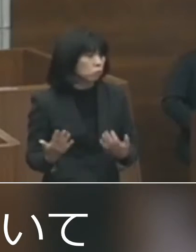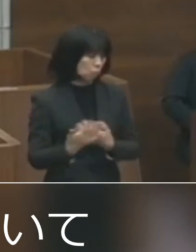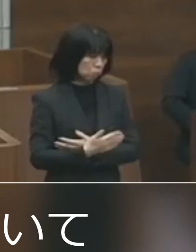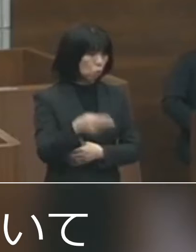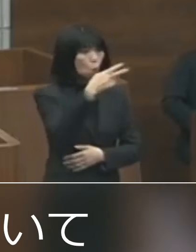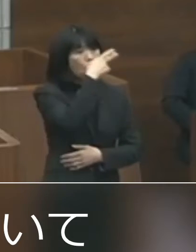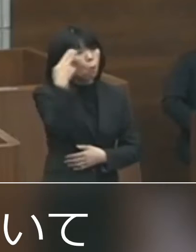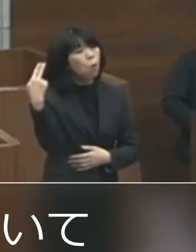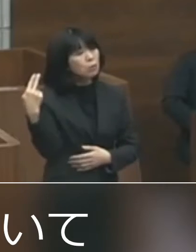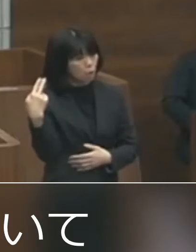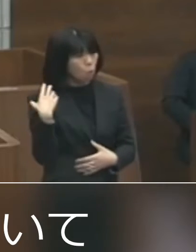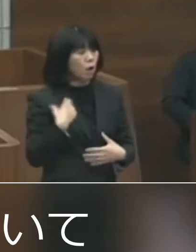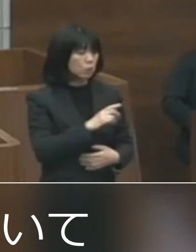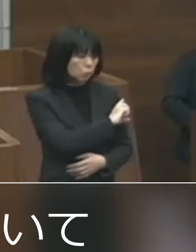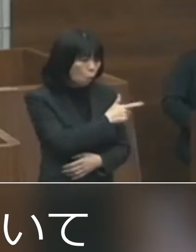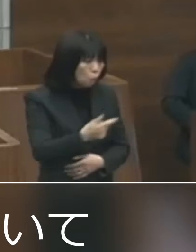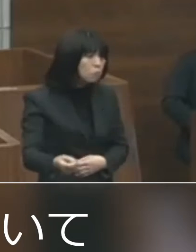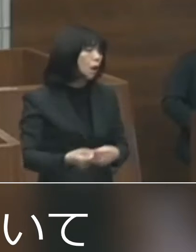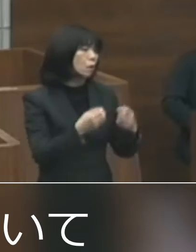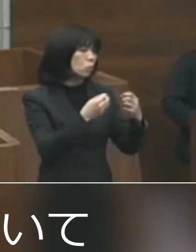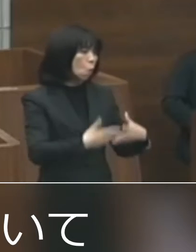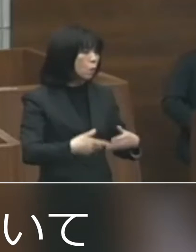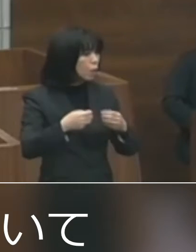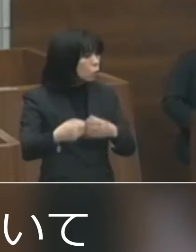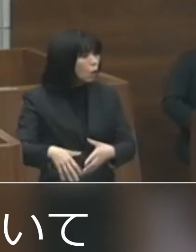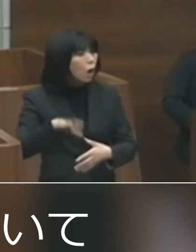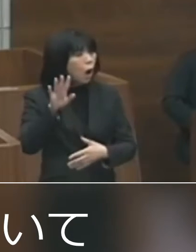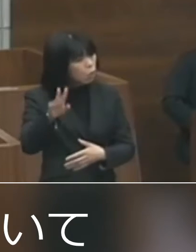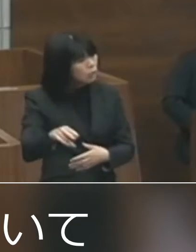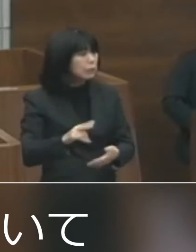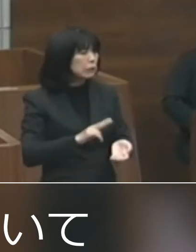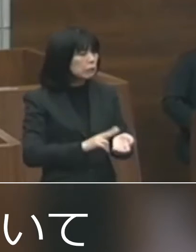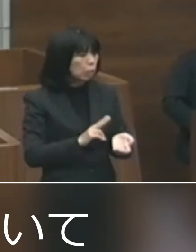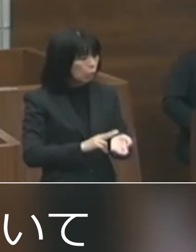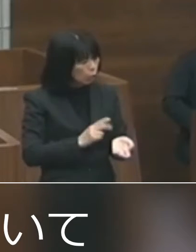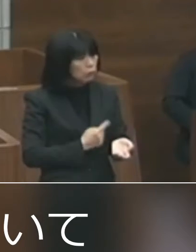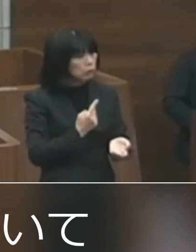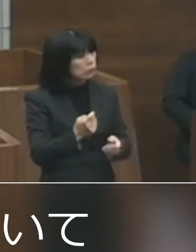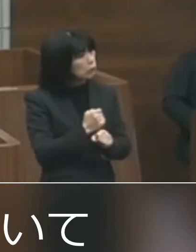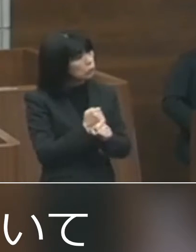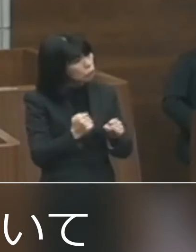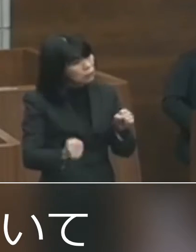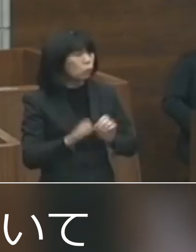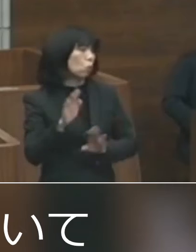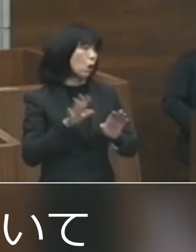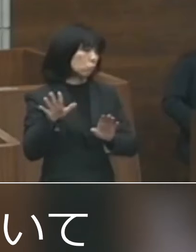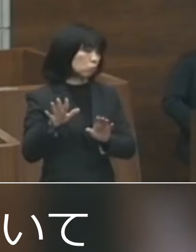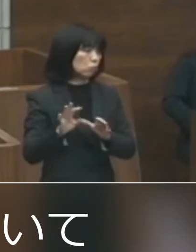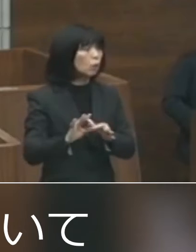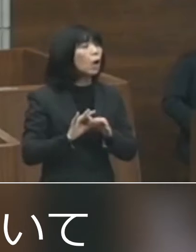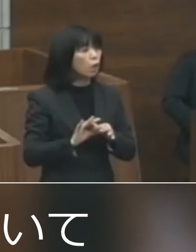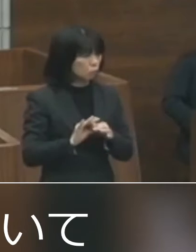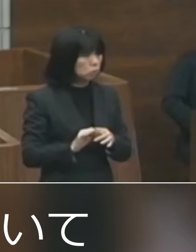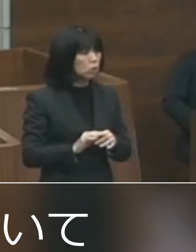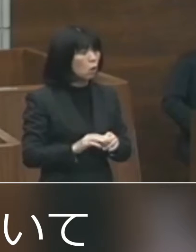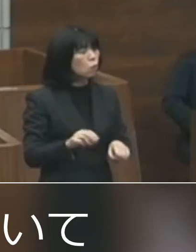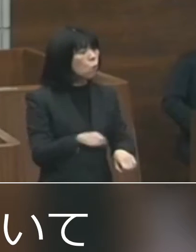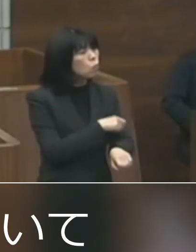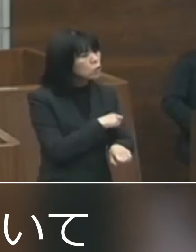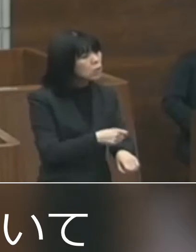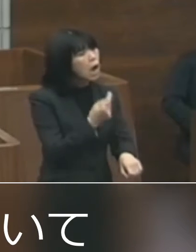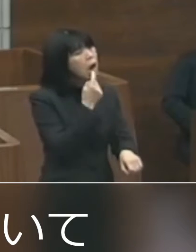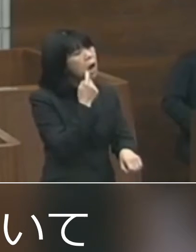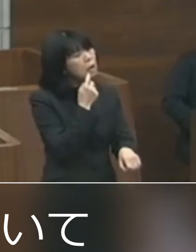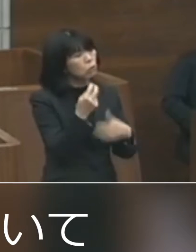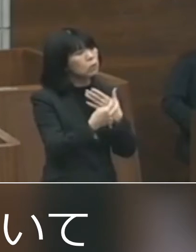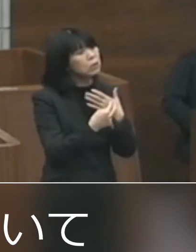はさまざまな条件が重なって医療にかかりにくい環境にあること、これに関連し、特に歯科診療の受